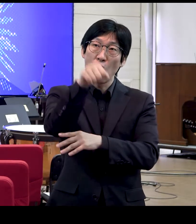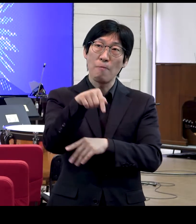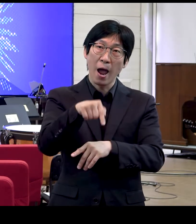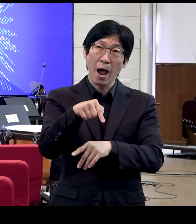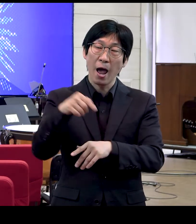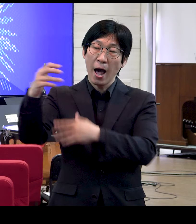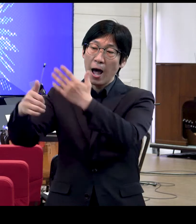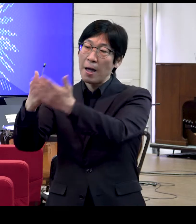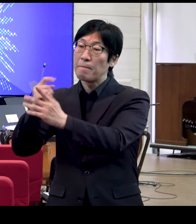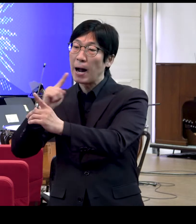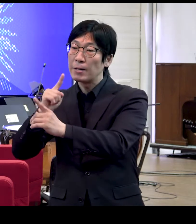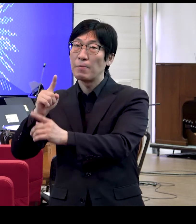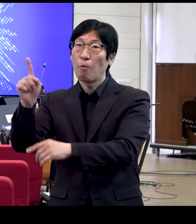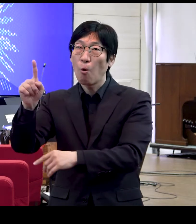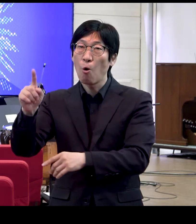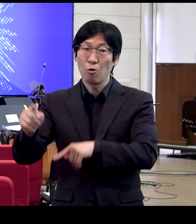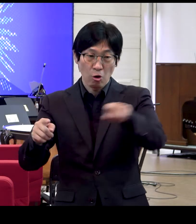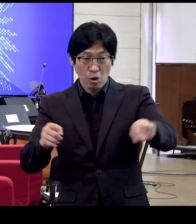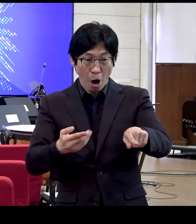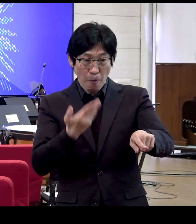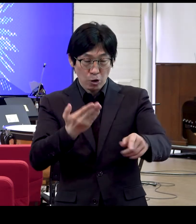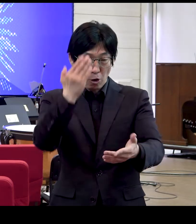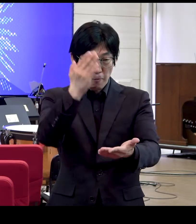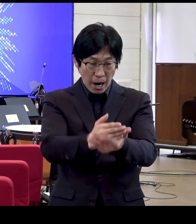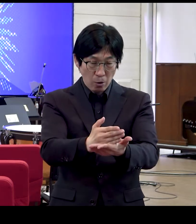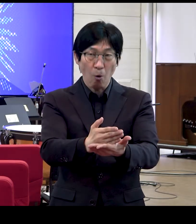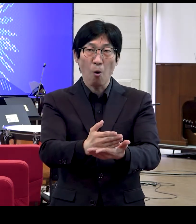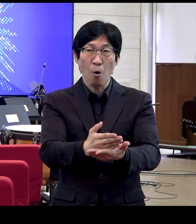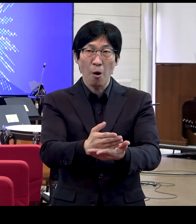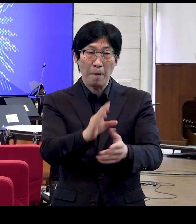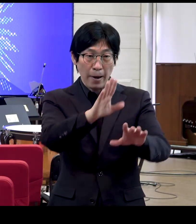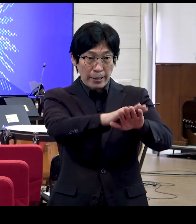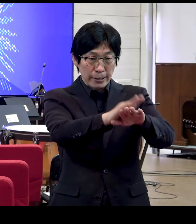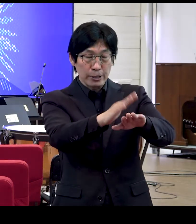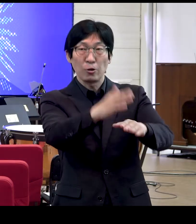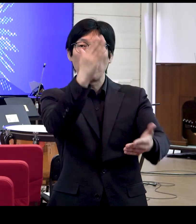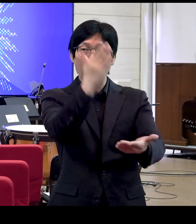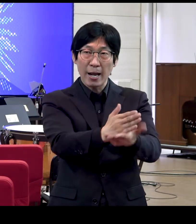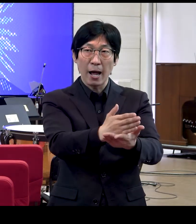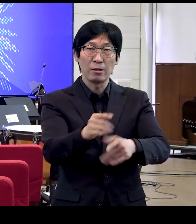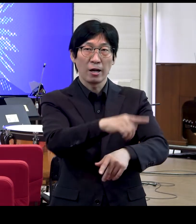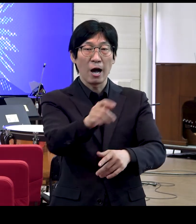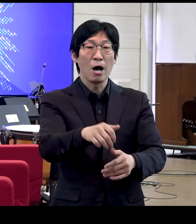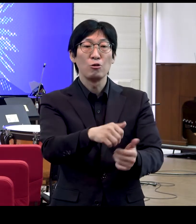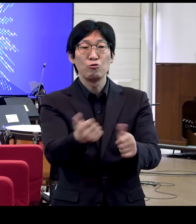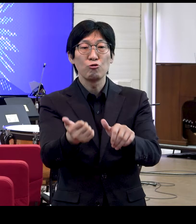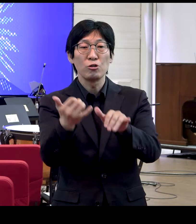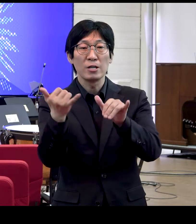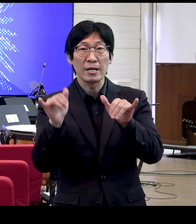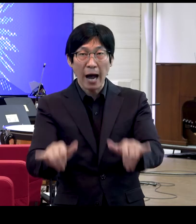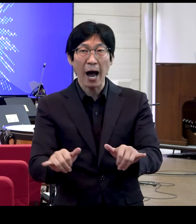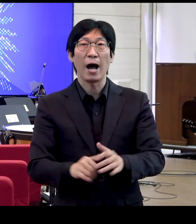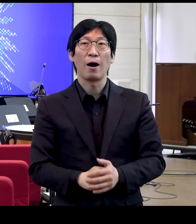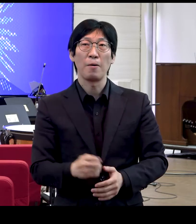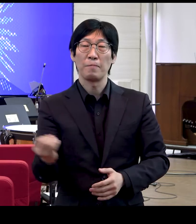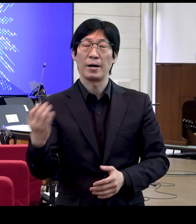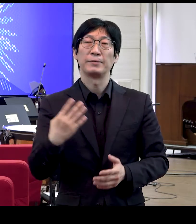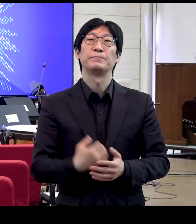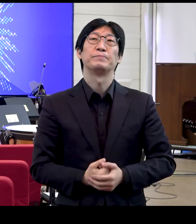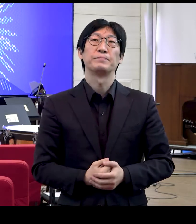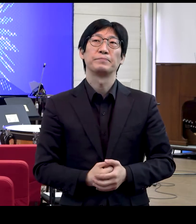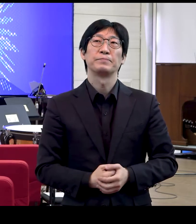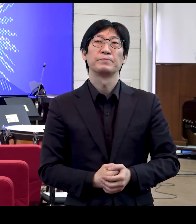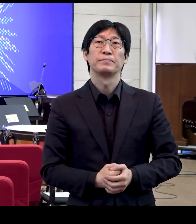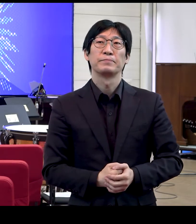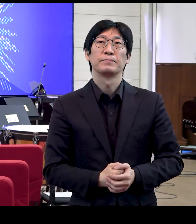중앙에 있는 나무의 열매는 하나님의 말씀에 너희는 먹지도 말고 만지지도 말라 너희가 죽을까 하노라